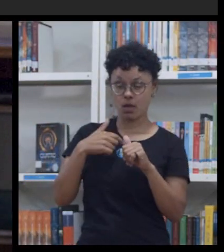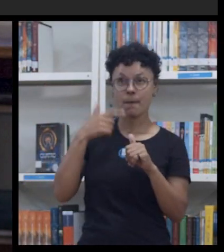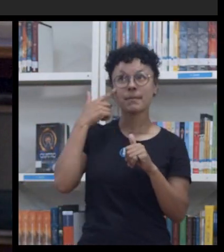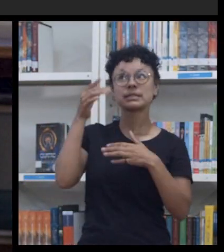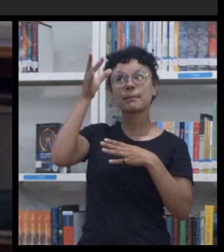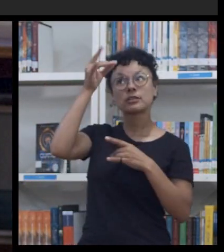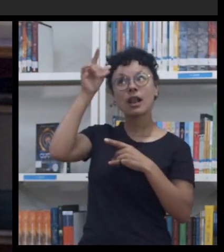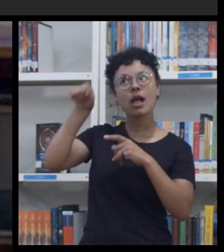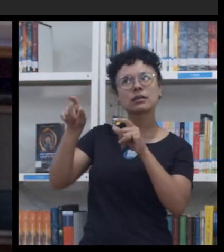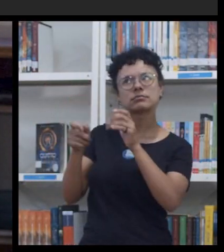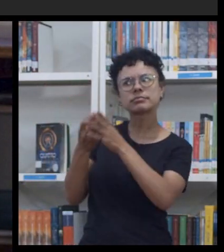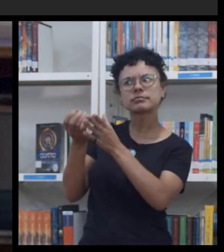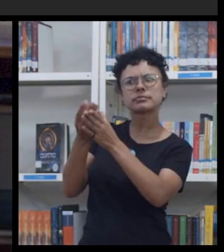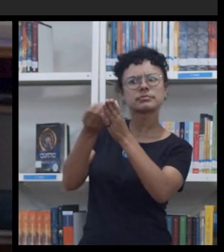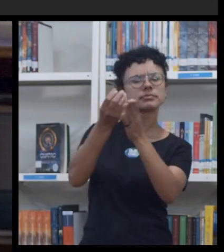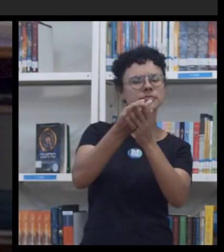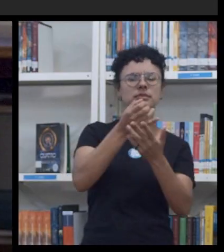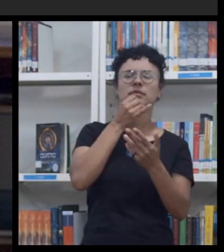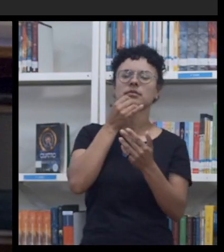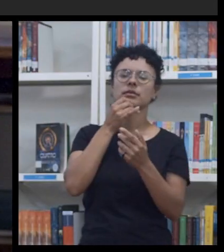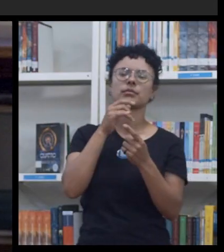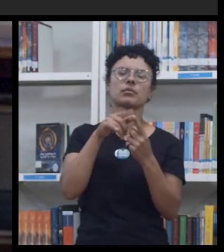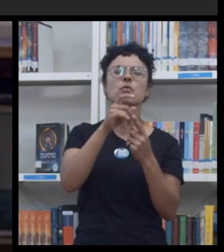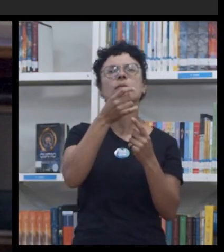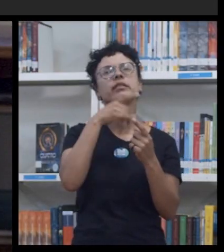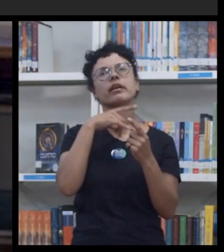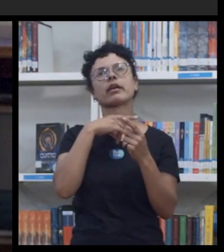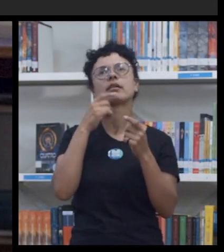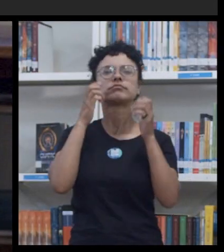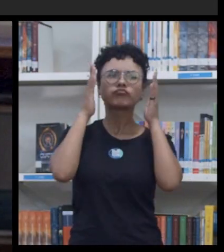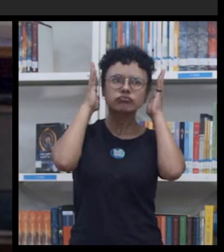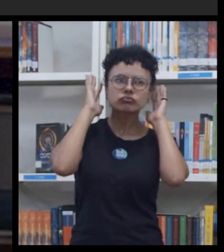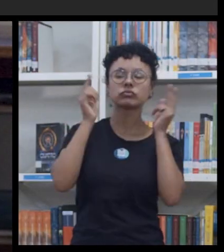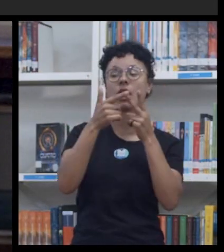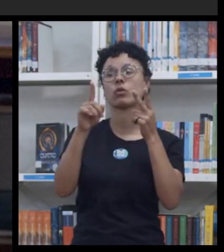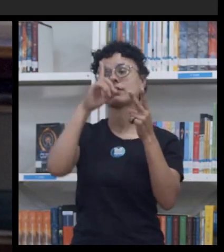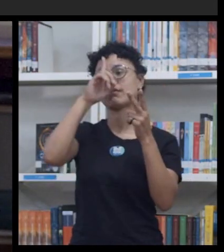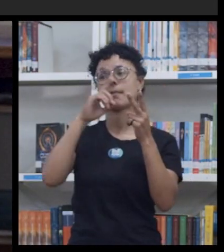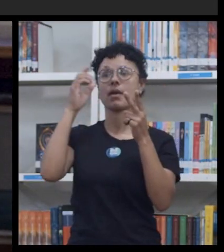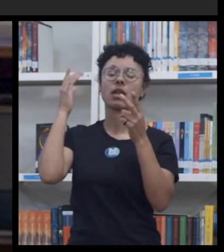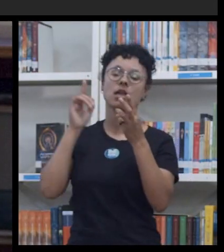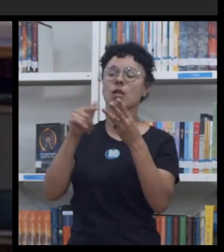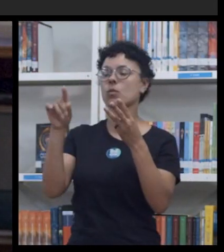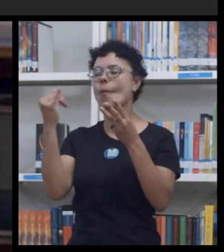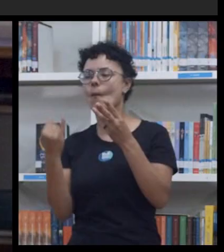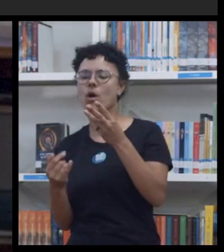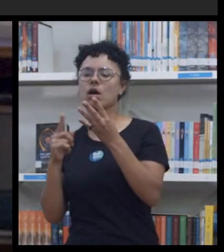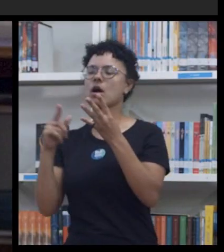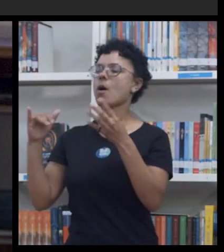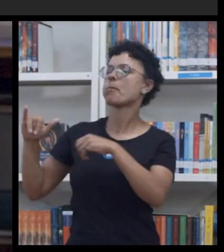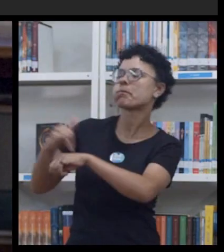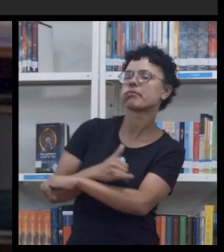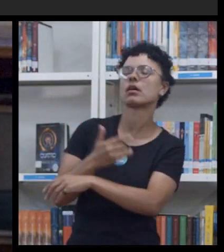as personagens. Tá? Então, eu sei que uma tem cabelo curto, a outra tem cabelo ruivo, uma é magra, a outra é